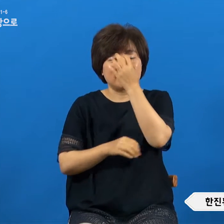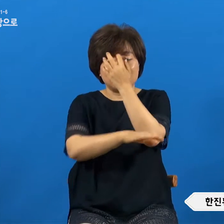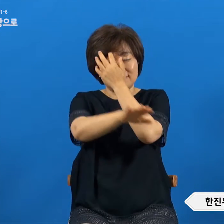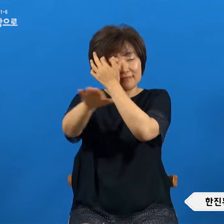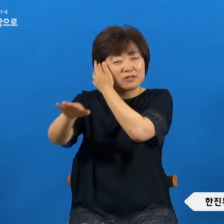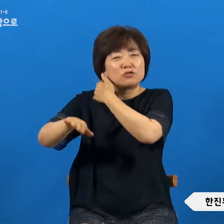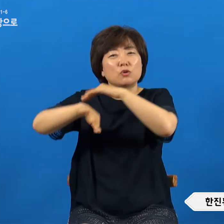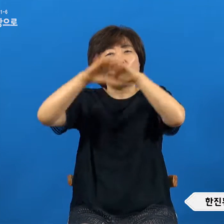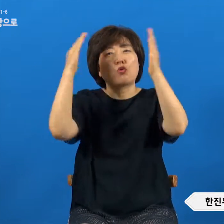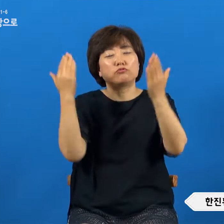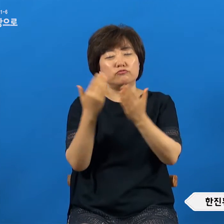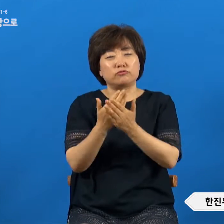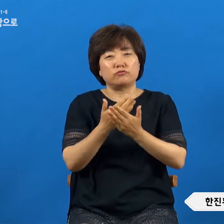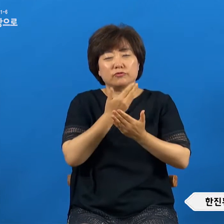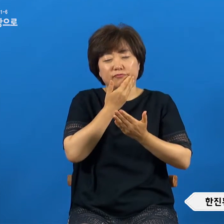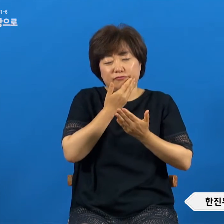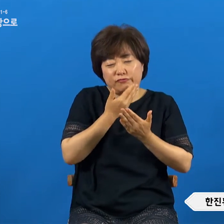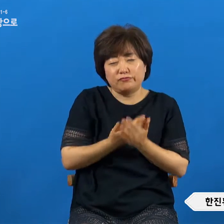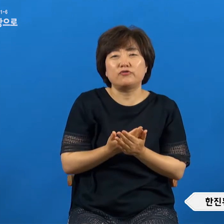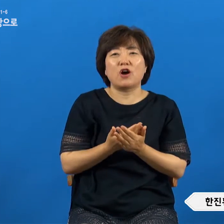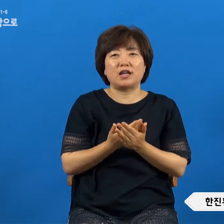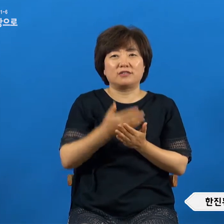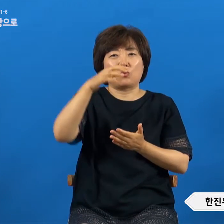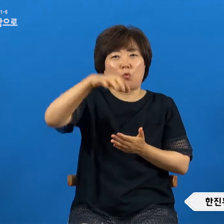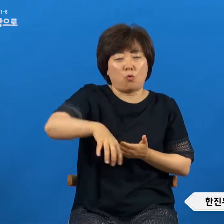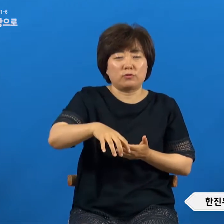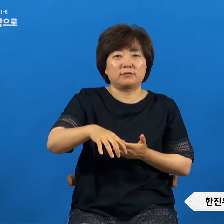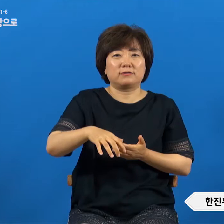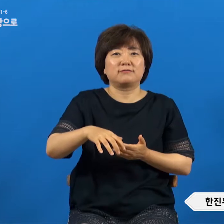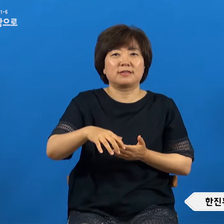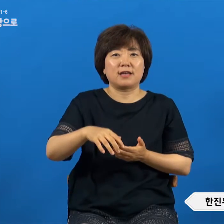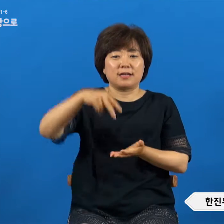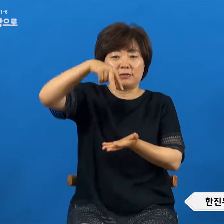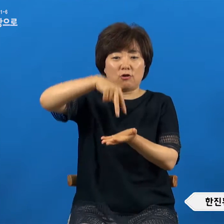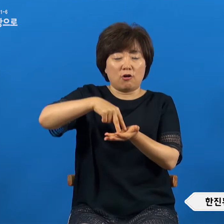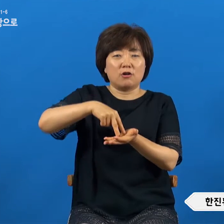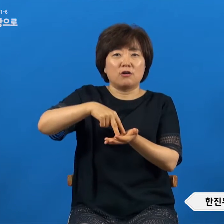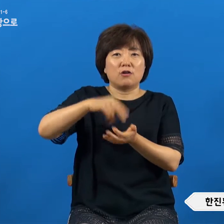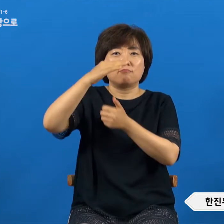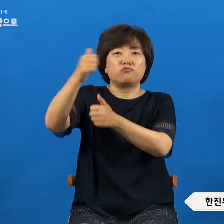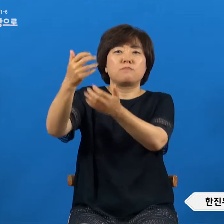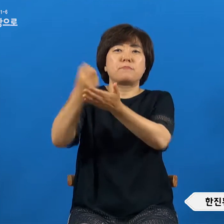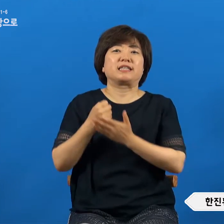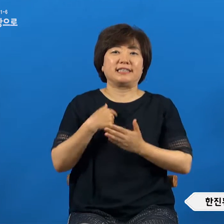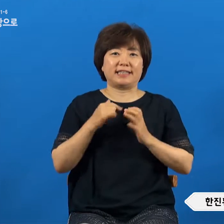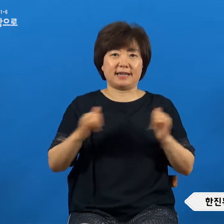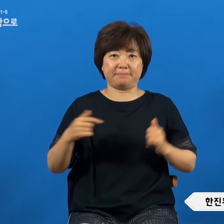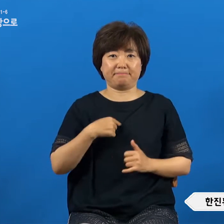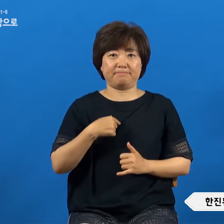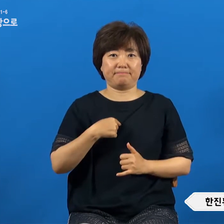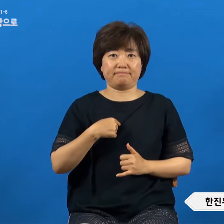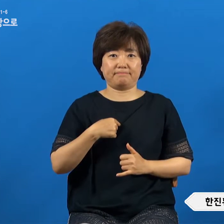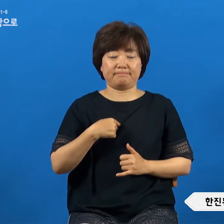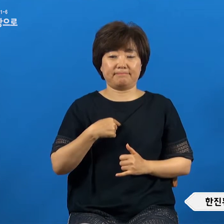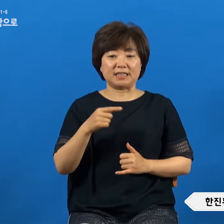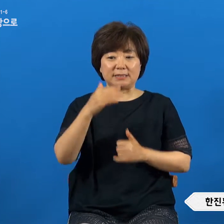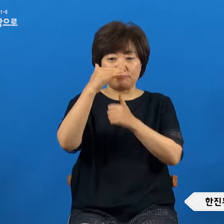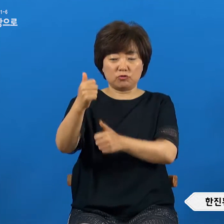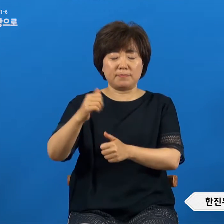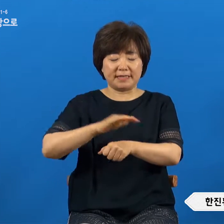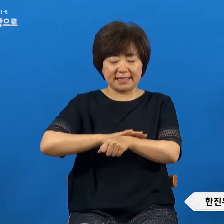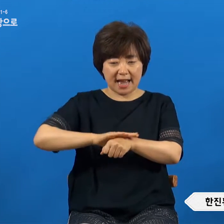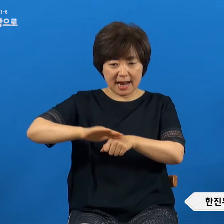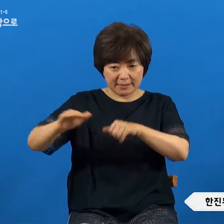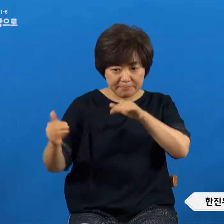우리는 모두 하나님 나라의 최전방에 서도록 부름받은 사람들입니다. 그 부름을 잘 감당하기